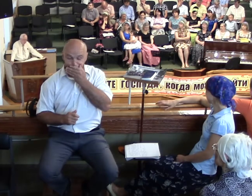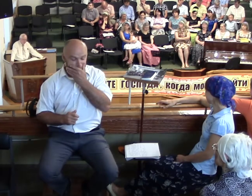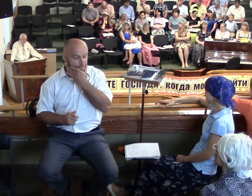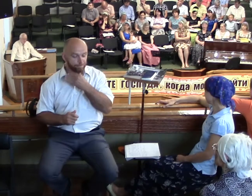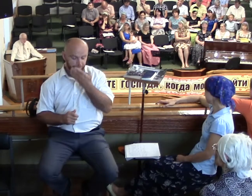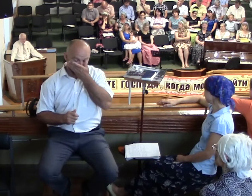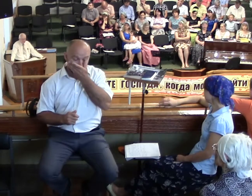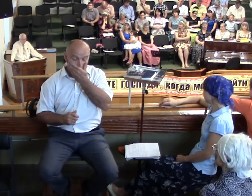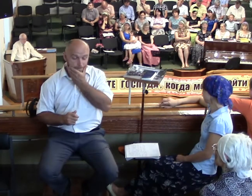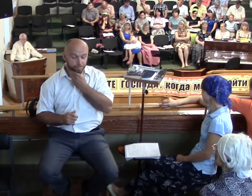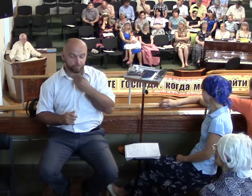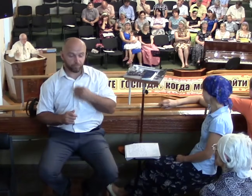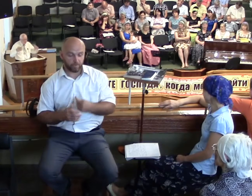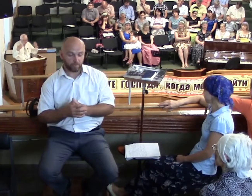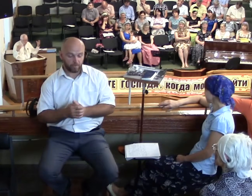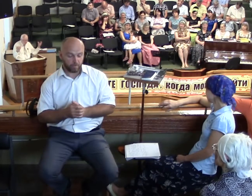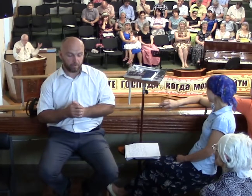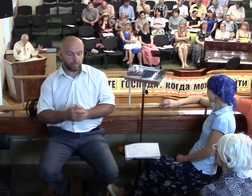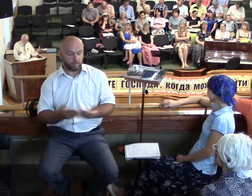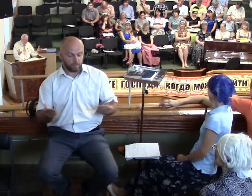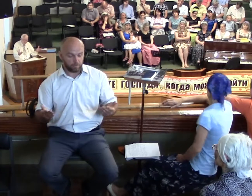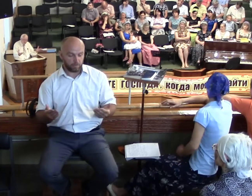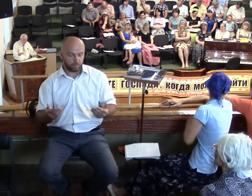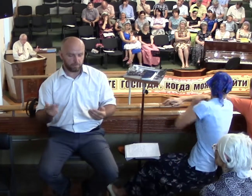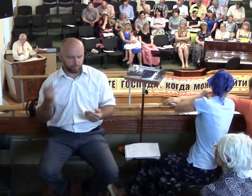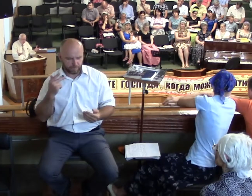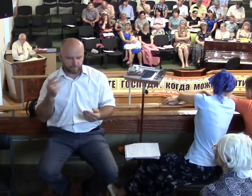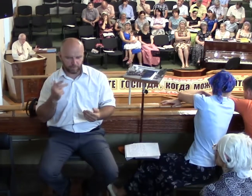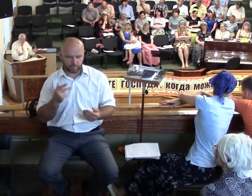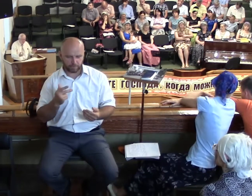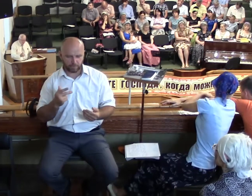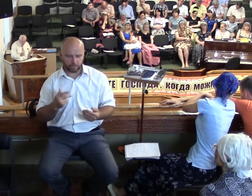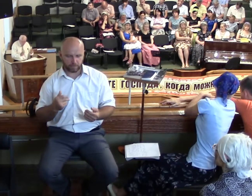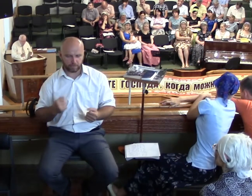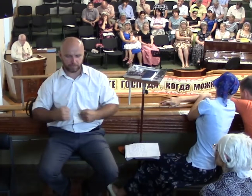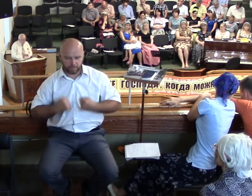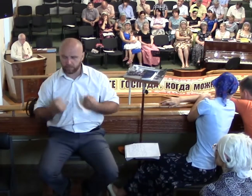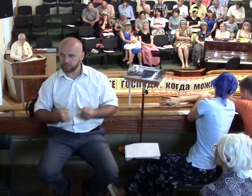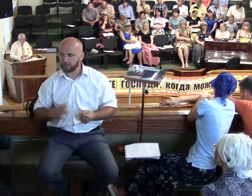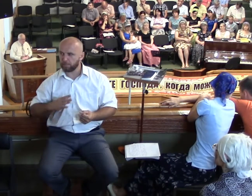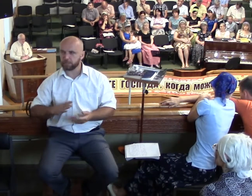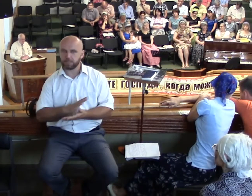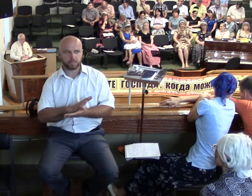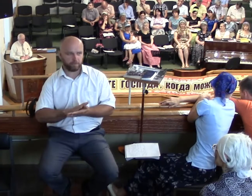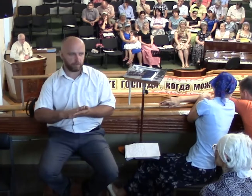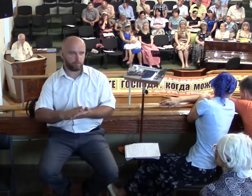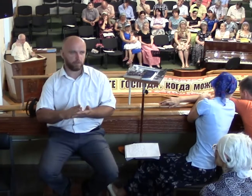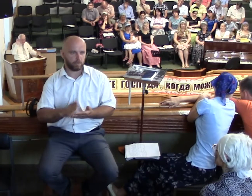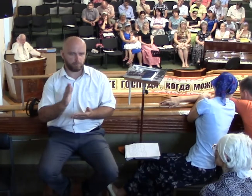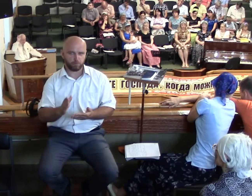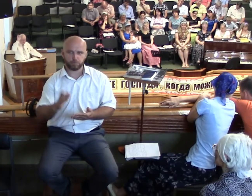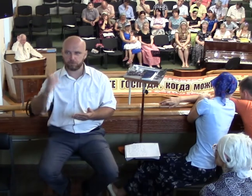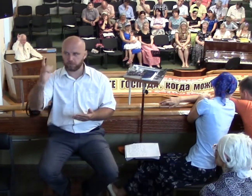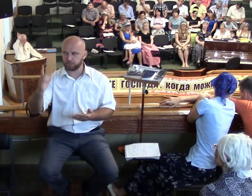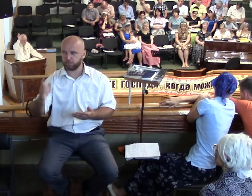возмущался. Друзья, мы должны быть постоянно святыми. И пусть Господь поможет нам сегодня видеть, если мы